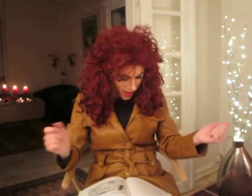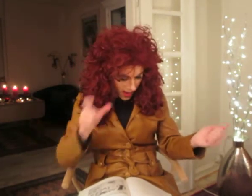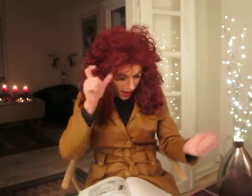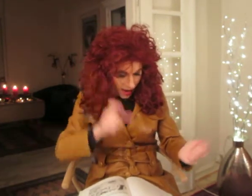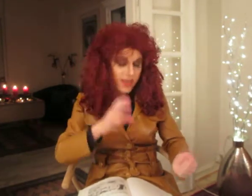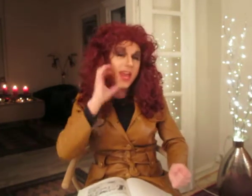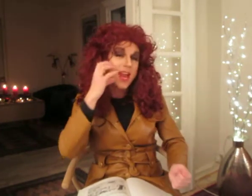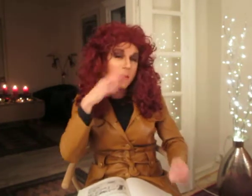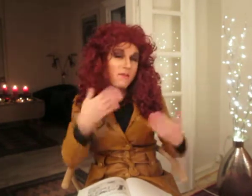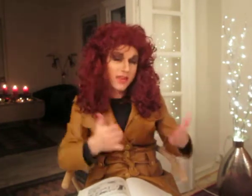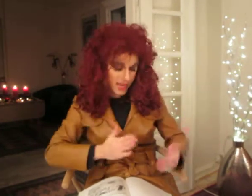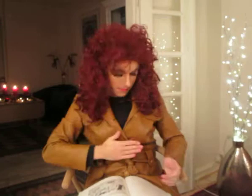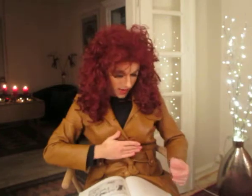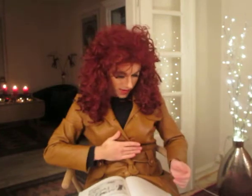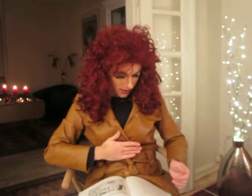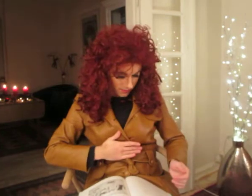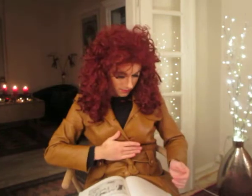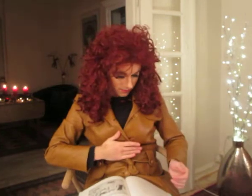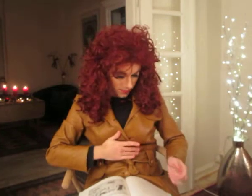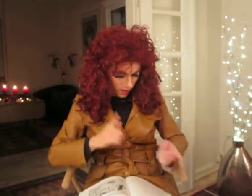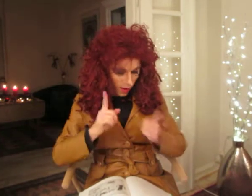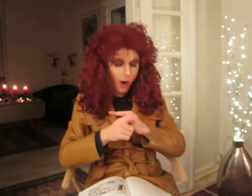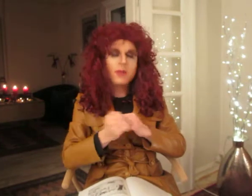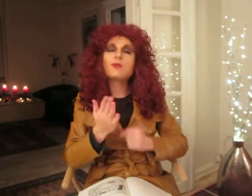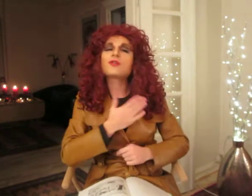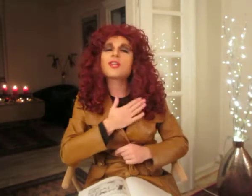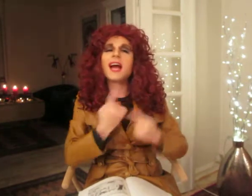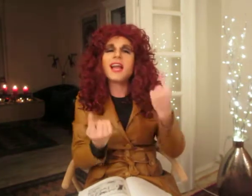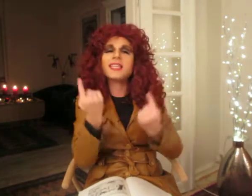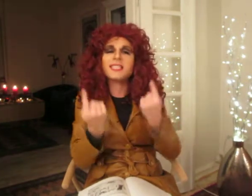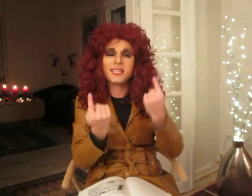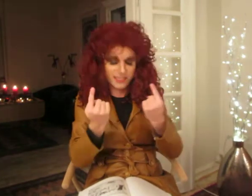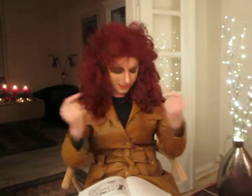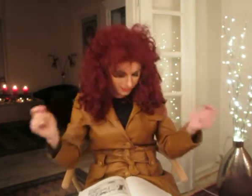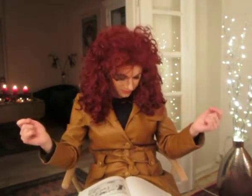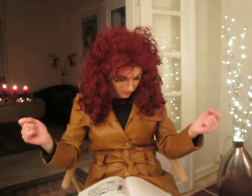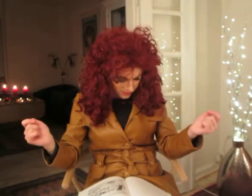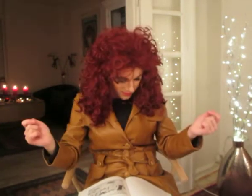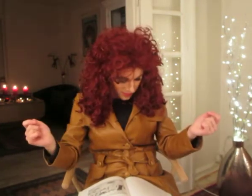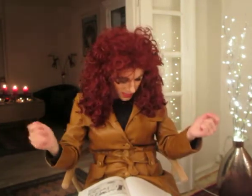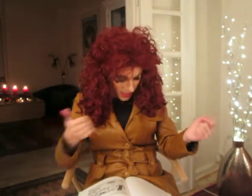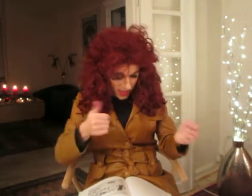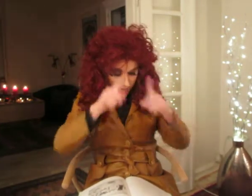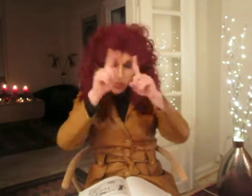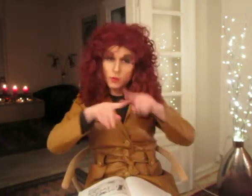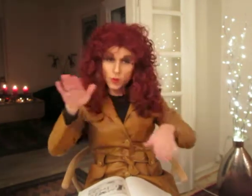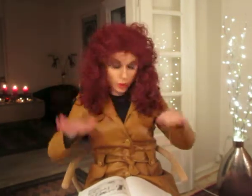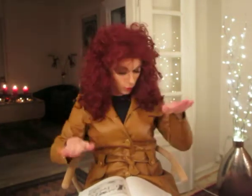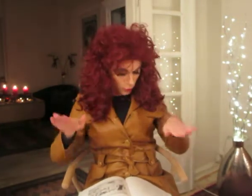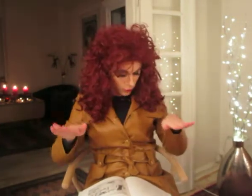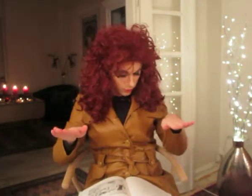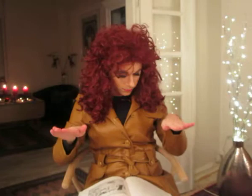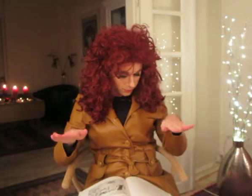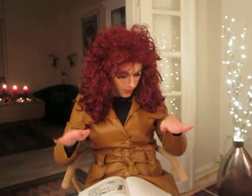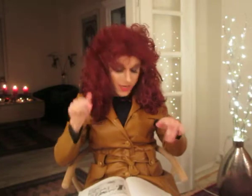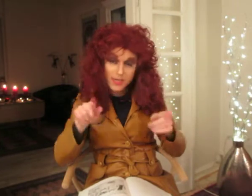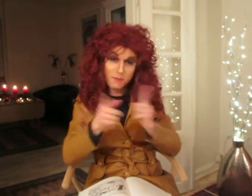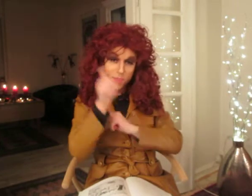Han æbler fik i maven! Og blev så dejlige stik! En julegås! Det blev